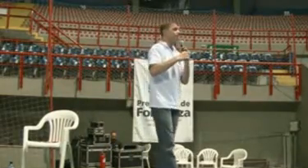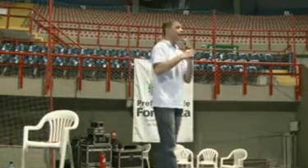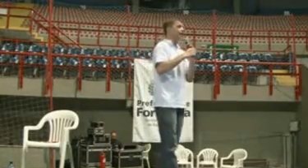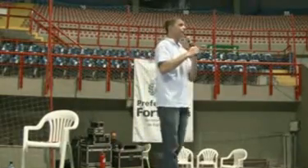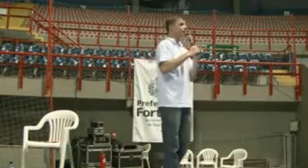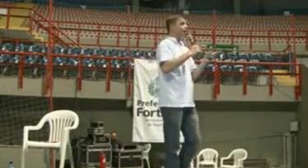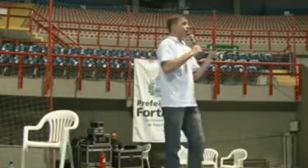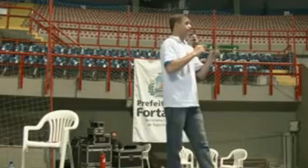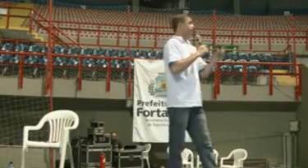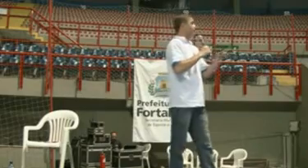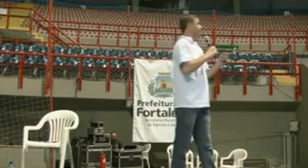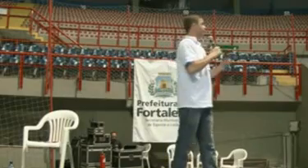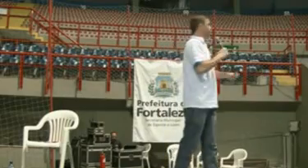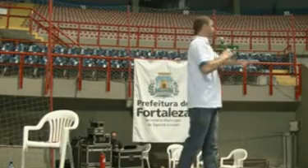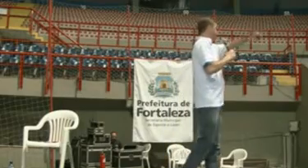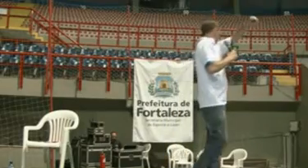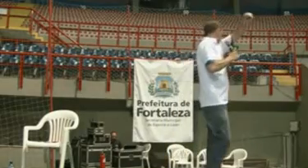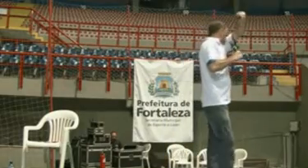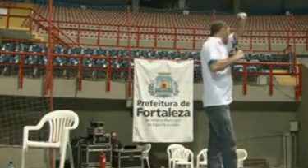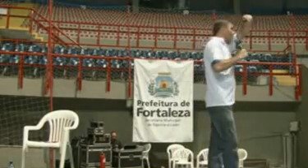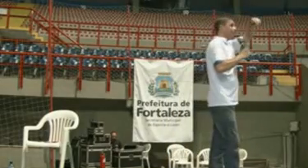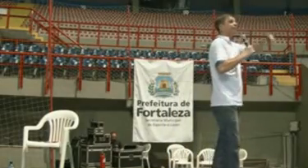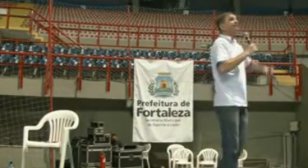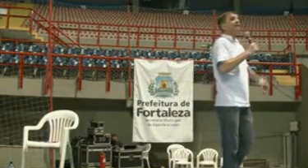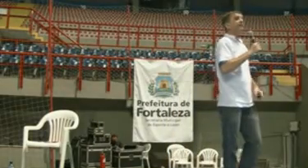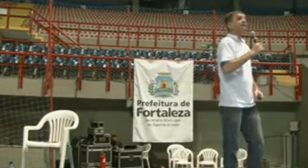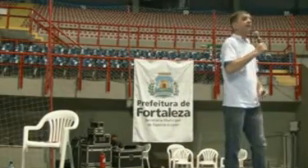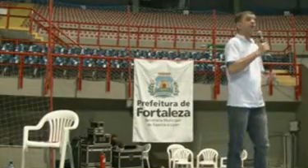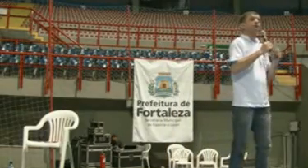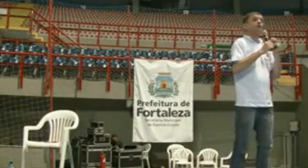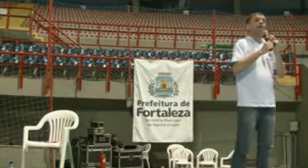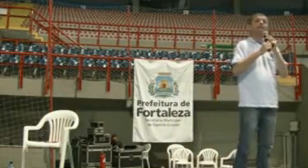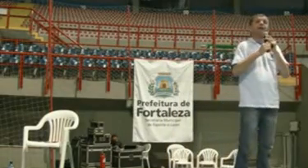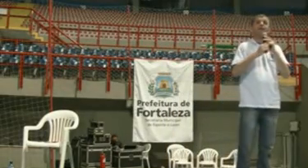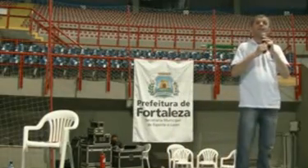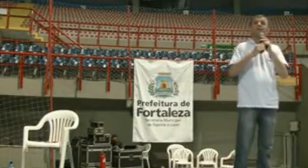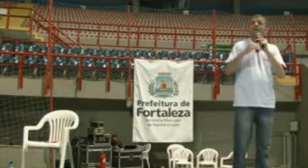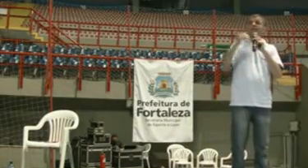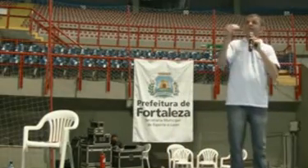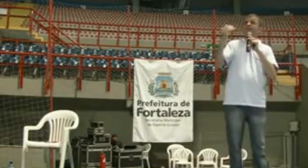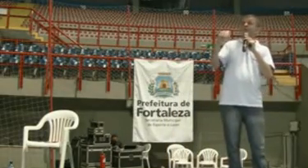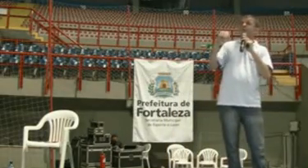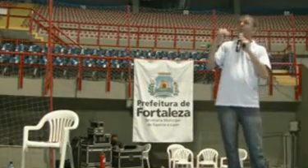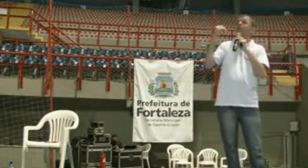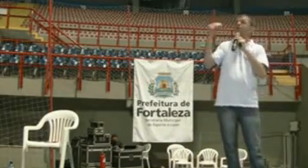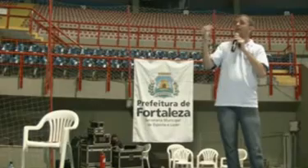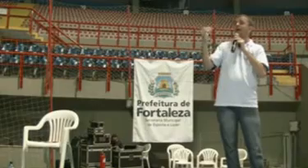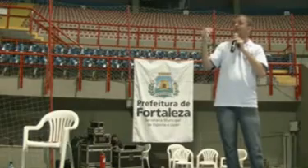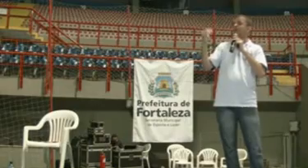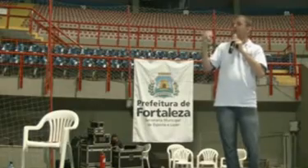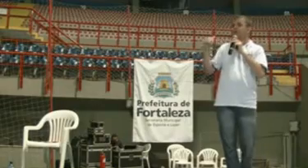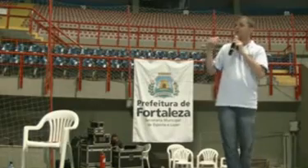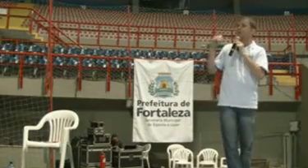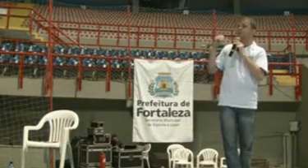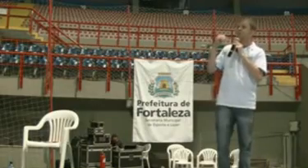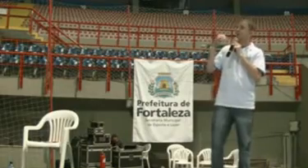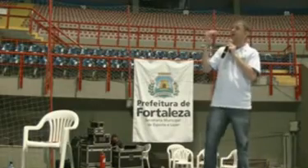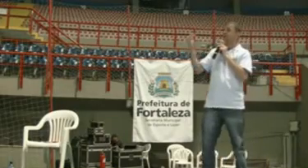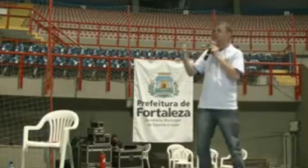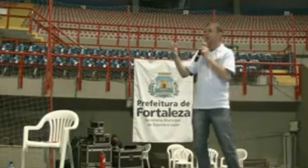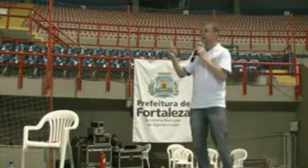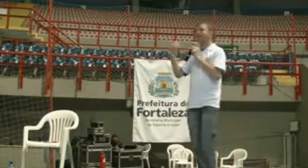desigual, tá? Vocês estão aqui hoje, gente, para passar nesse Enem, vocês vão passar. E lá na frente, como profissionais e